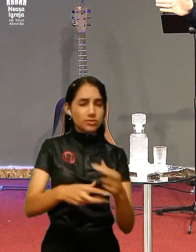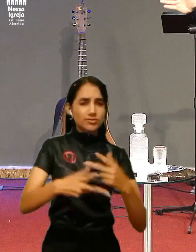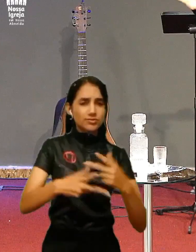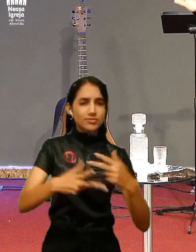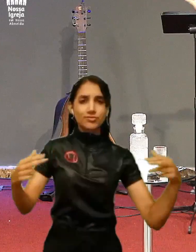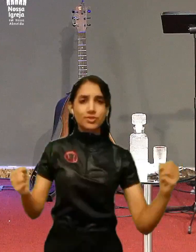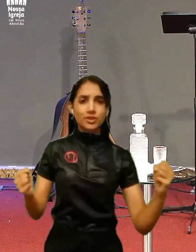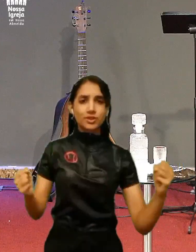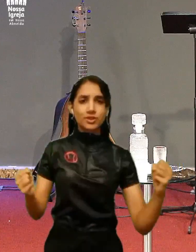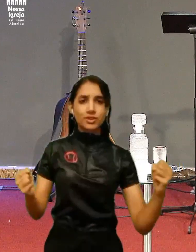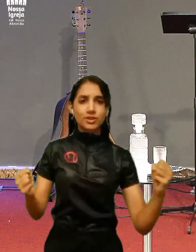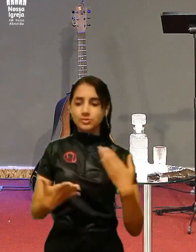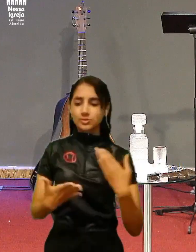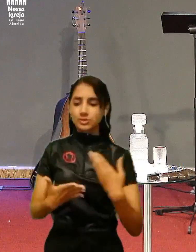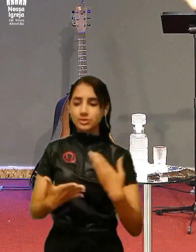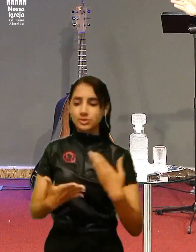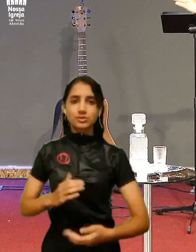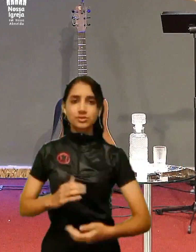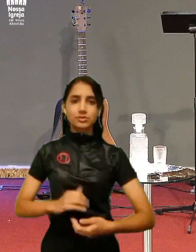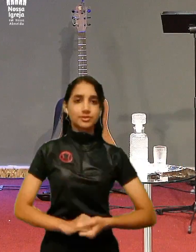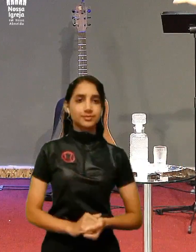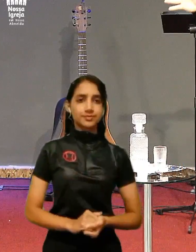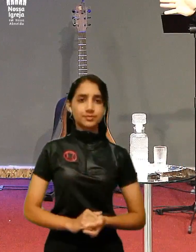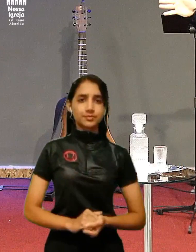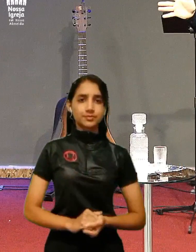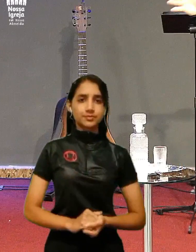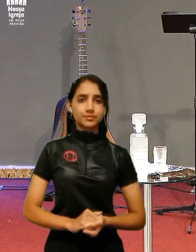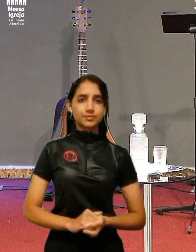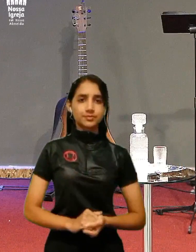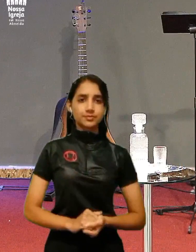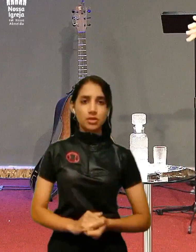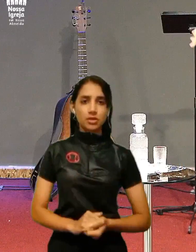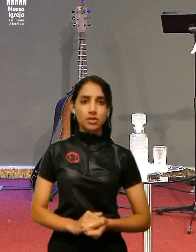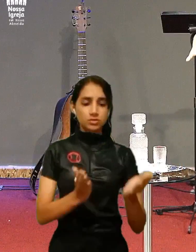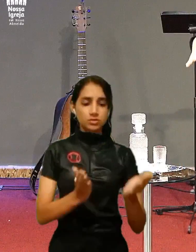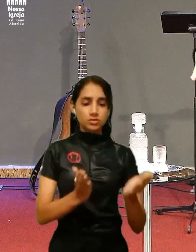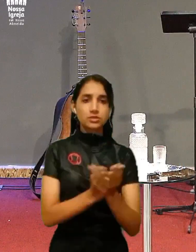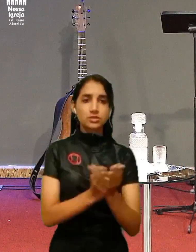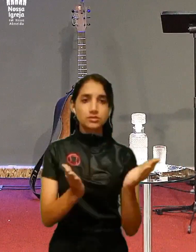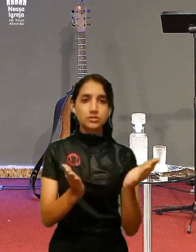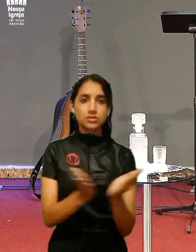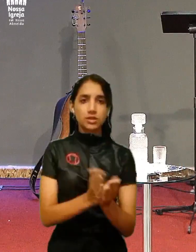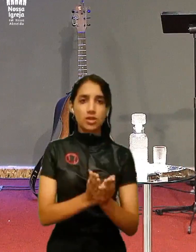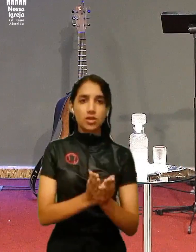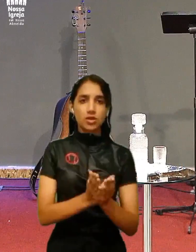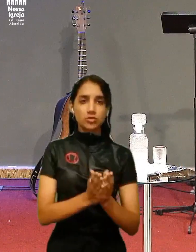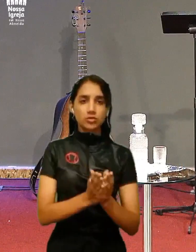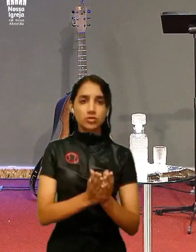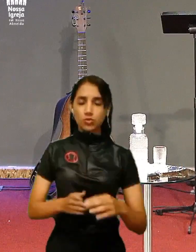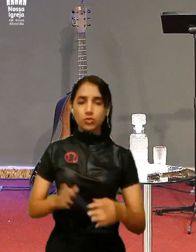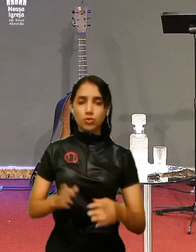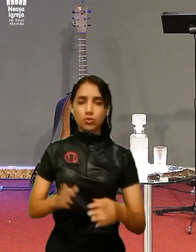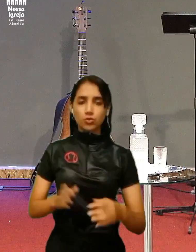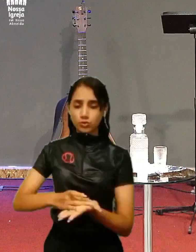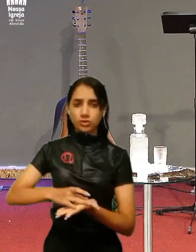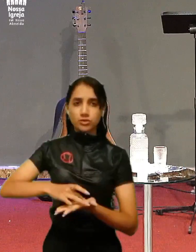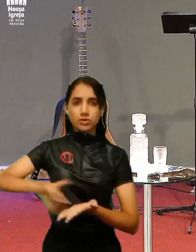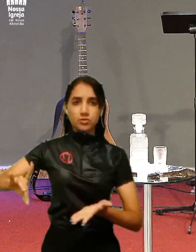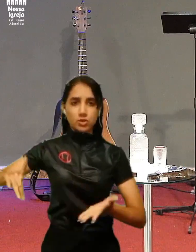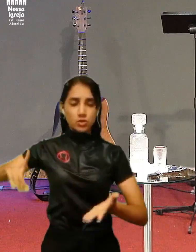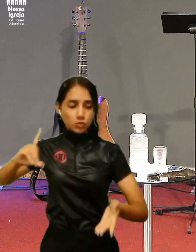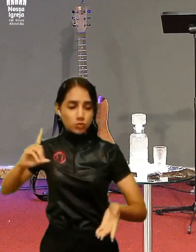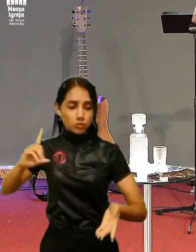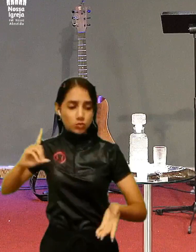guerra, de origem protestante, sendo perseguidos pela Igreja Católica, sendo mortos, fogem para uma determinada vilazinha, lá